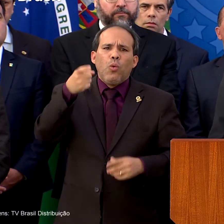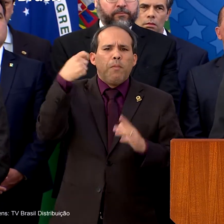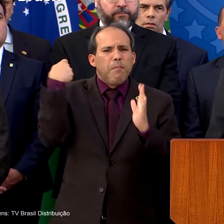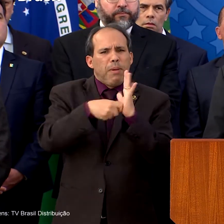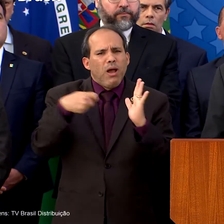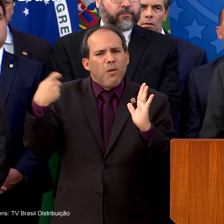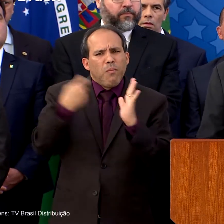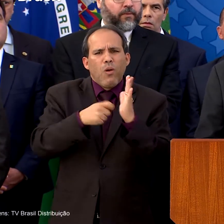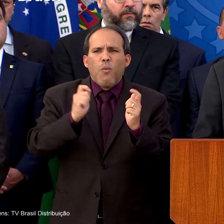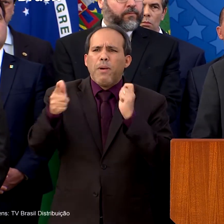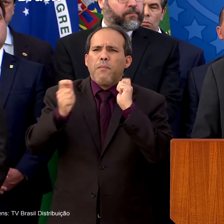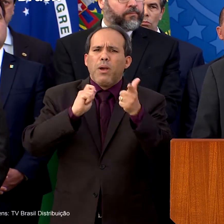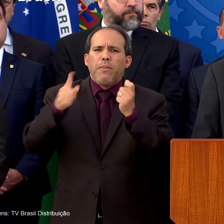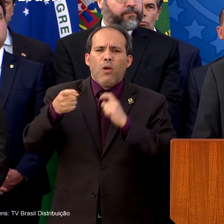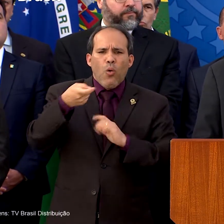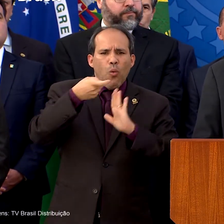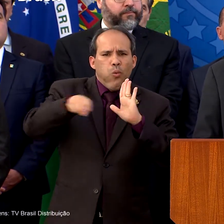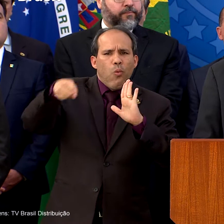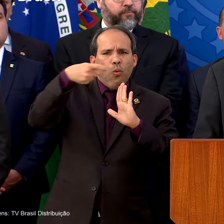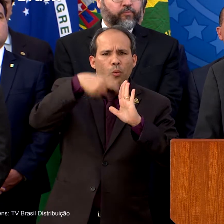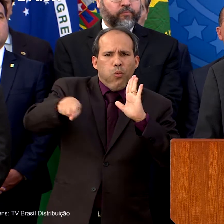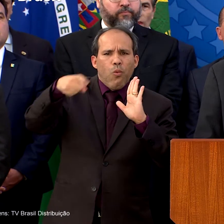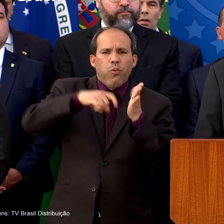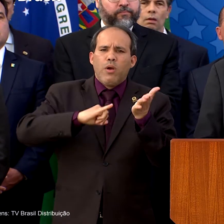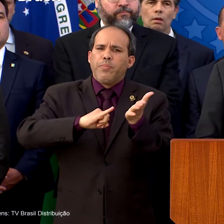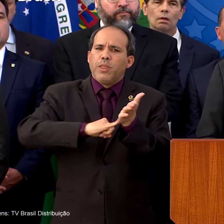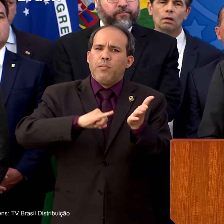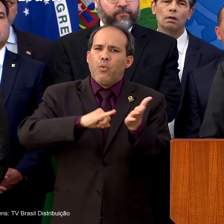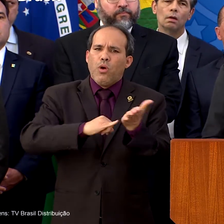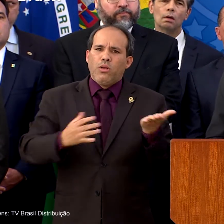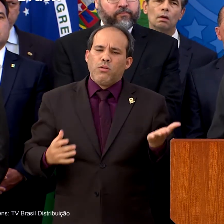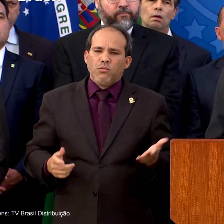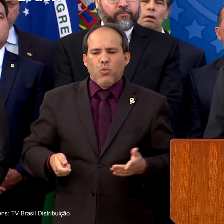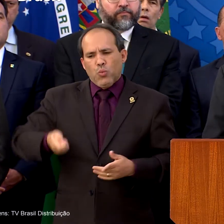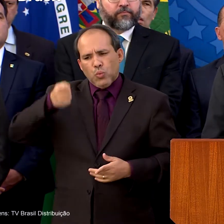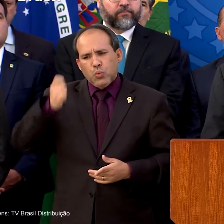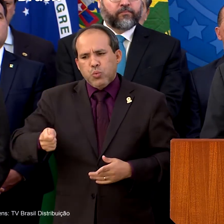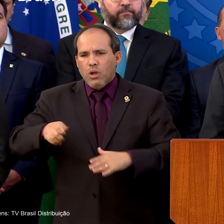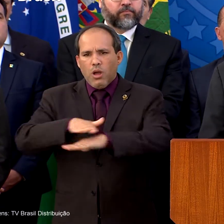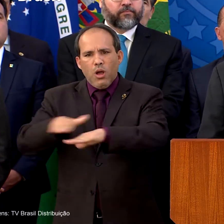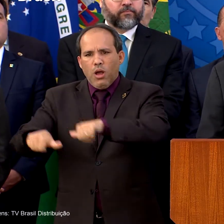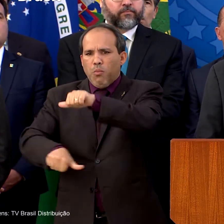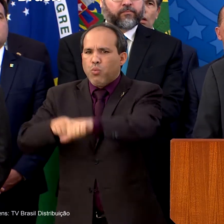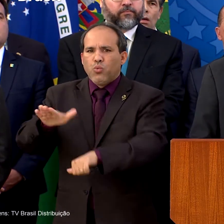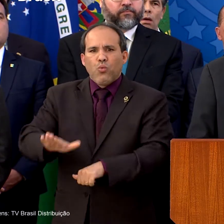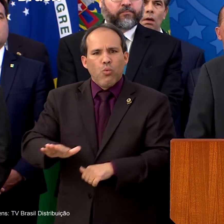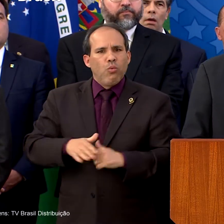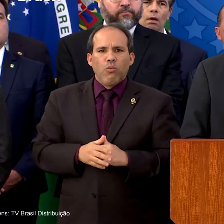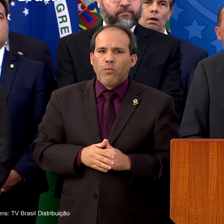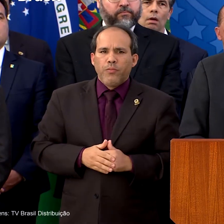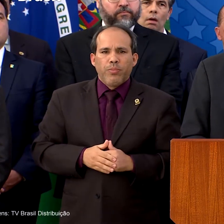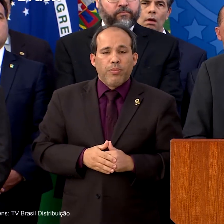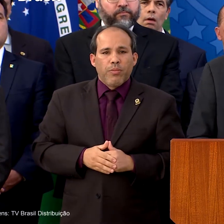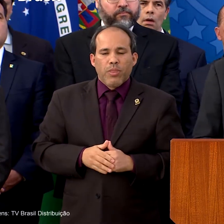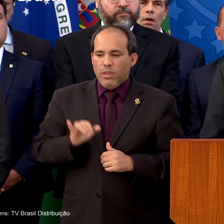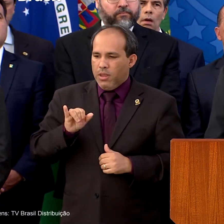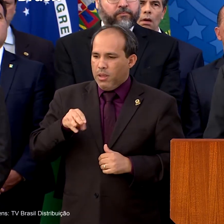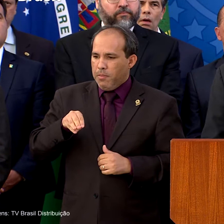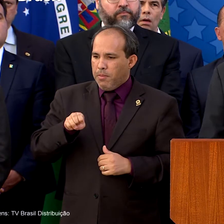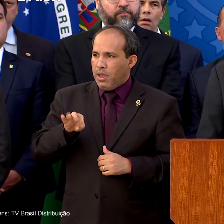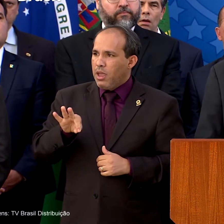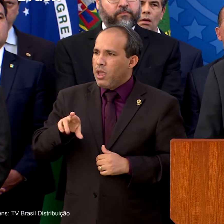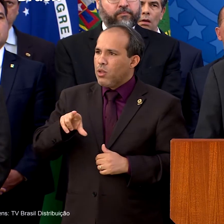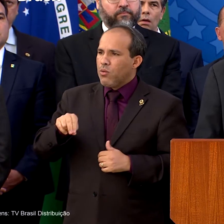impostos que que tem e inclusivos no evento é oi e a